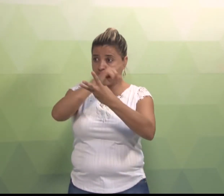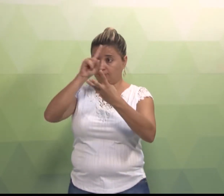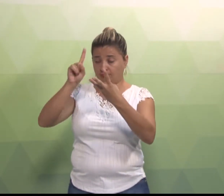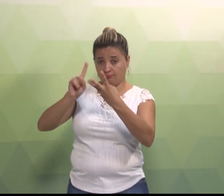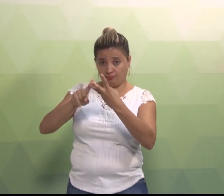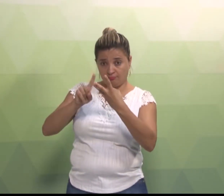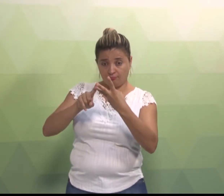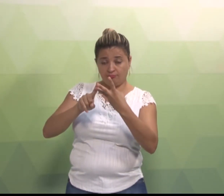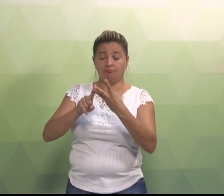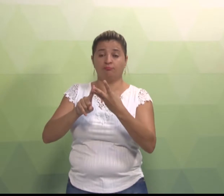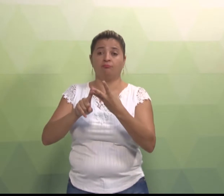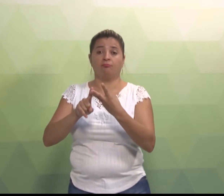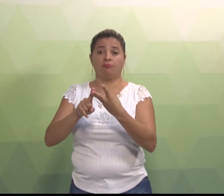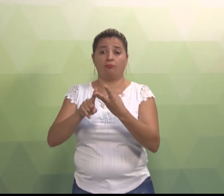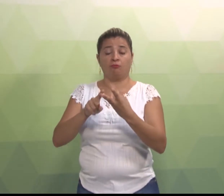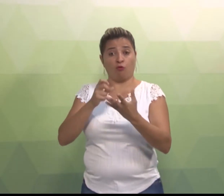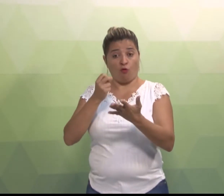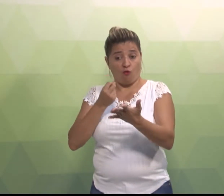Na terceira frase agora.